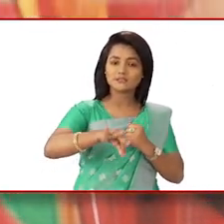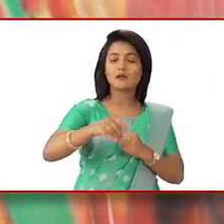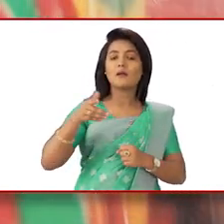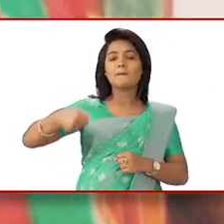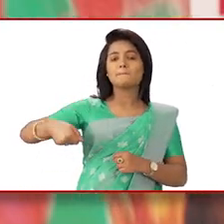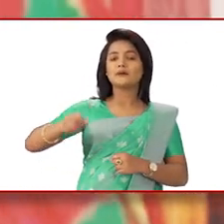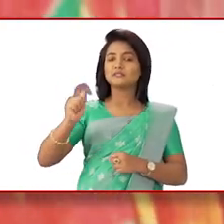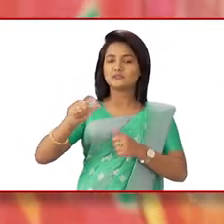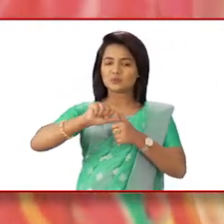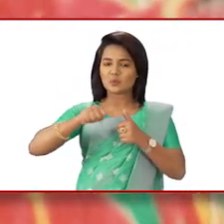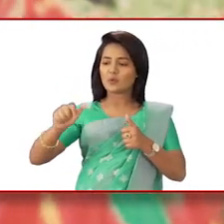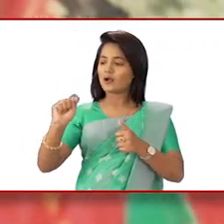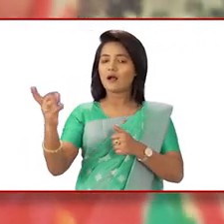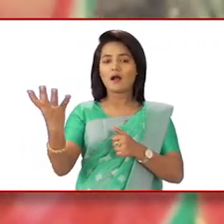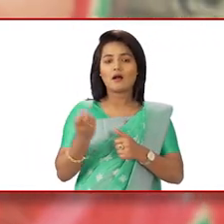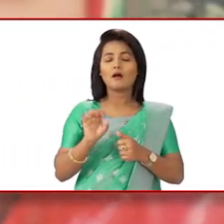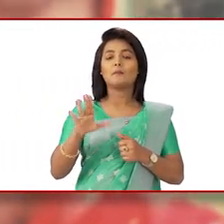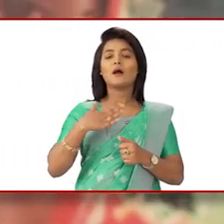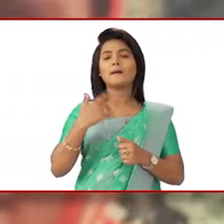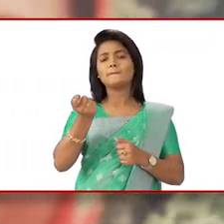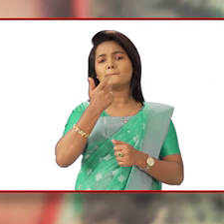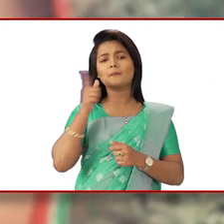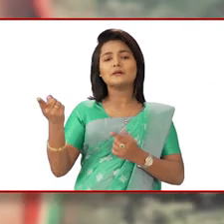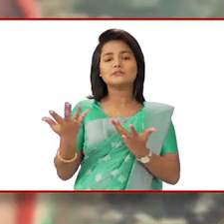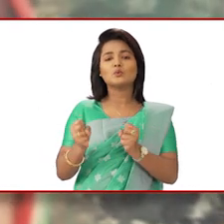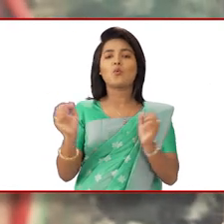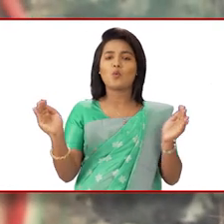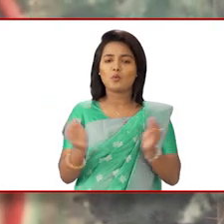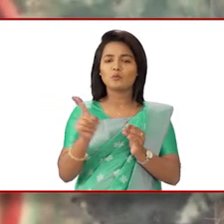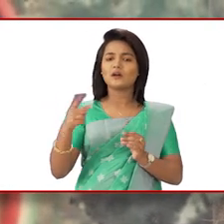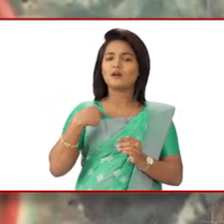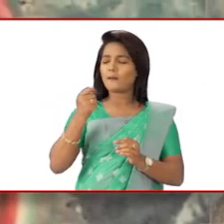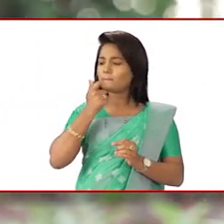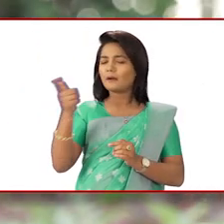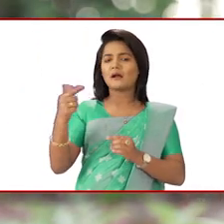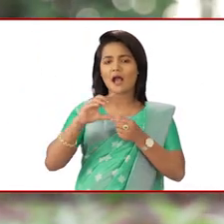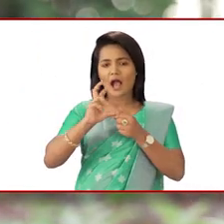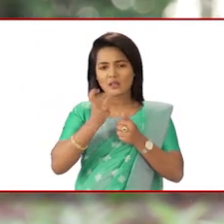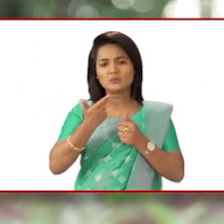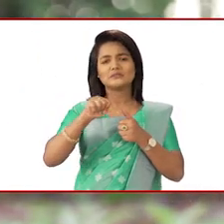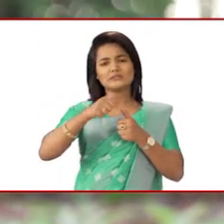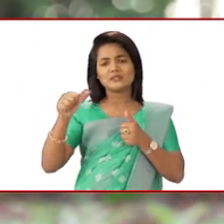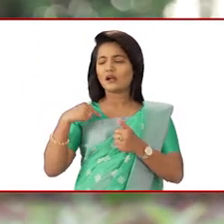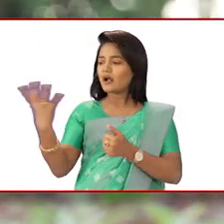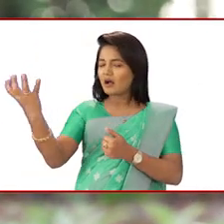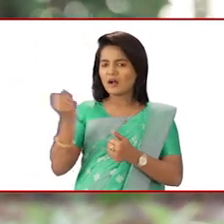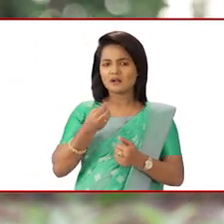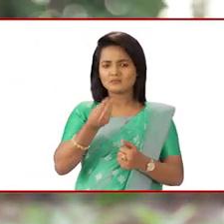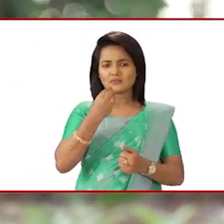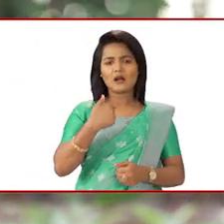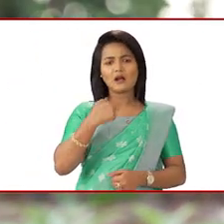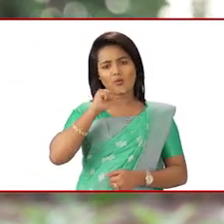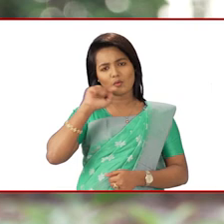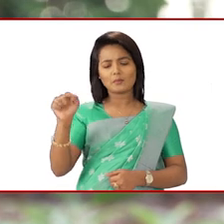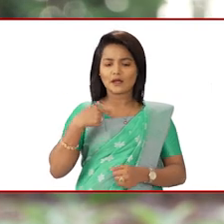থেকে আমার এই বাড়ি সবজি এনে খাইতে তো আমার বাবার এর চেয়ে ছোটো ভিটিয়ে, কিন্তু সবজি এনে যখন খাতাম আমি বলতাম যে আমার শ্বশুরের বলতাম যে বাবা আমাদের তো কিছু